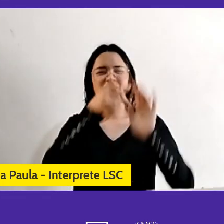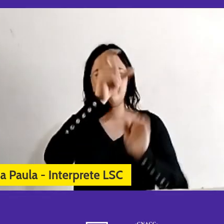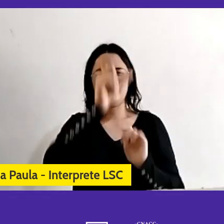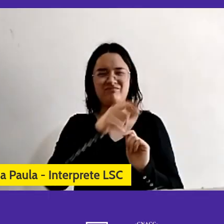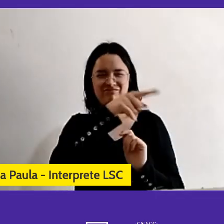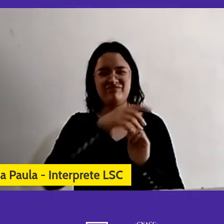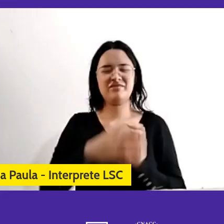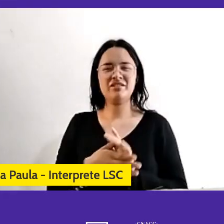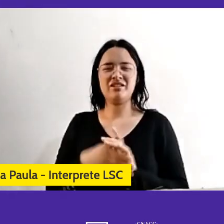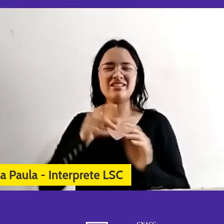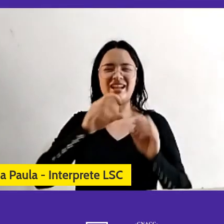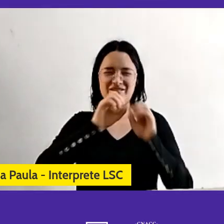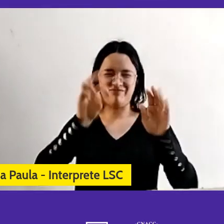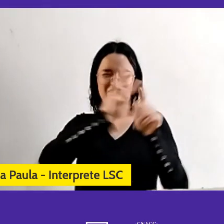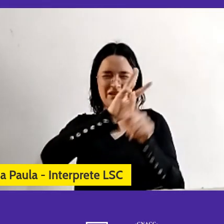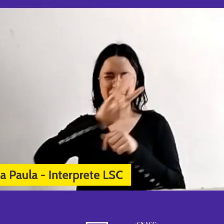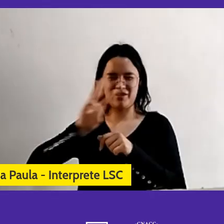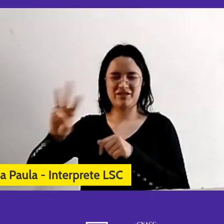a las plataformas.